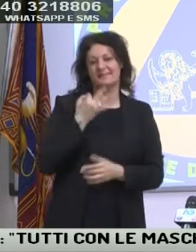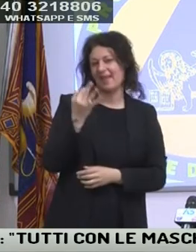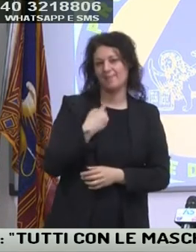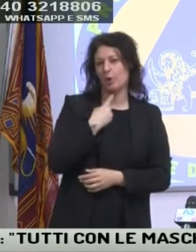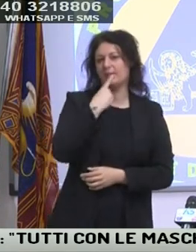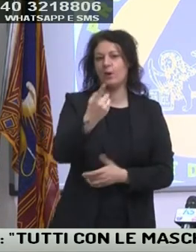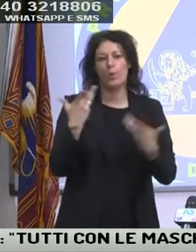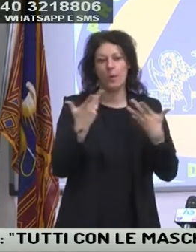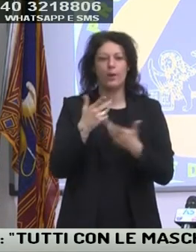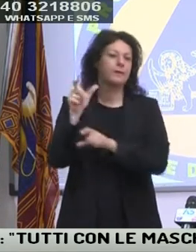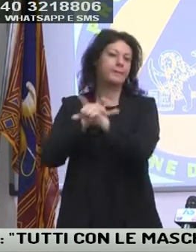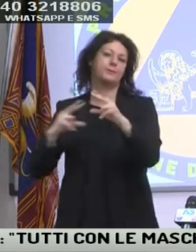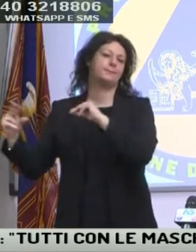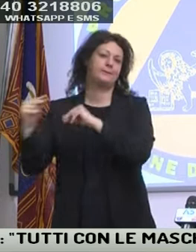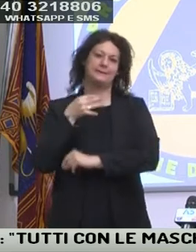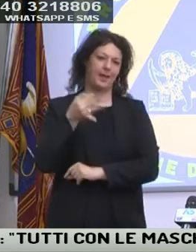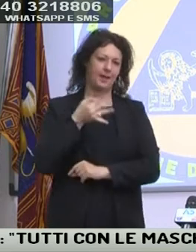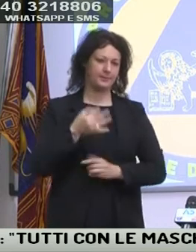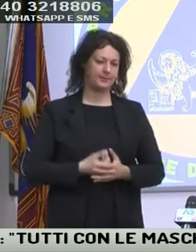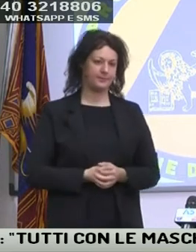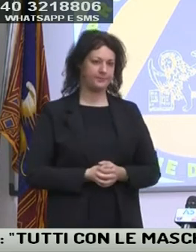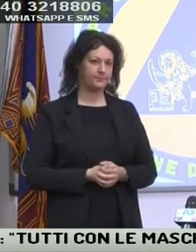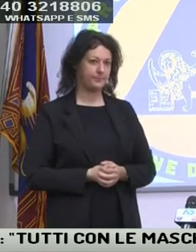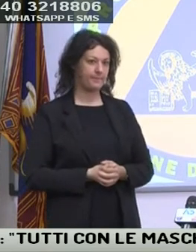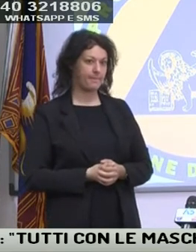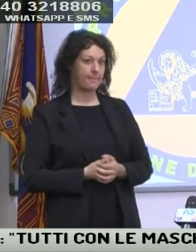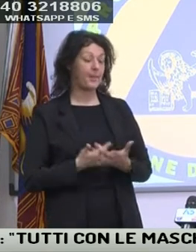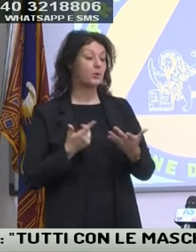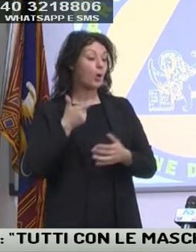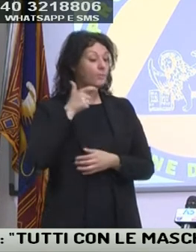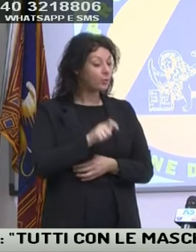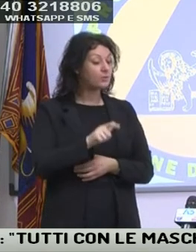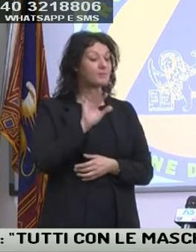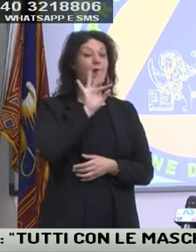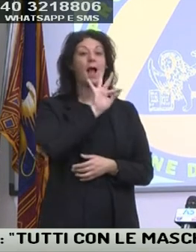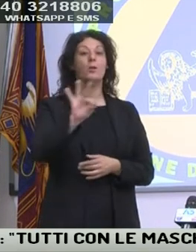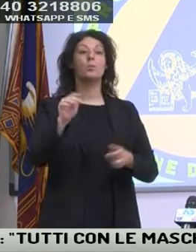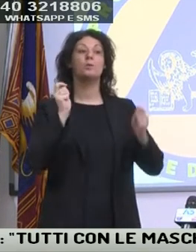che viene ascoltato. No, dico, ci sono giornali che titolano, l'ha detto Zaia, e quindi